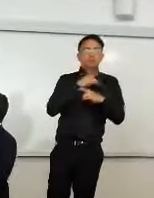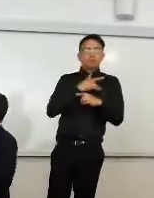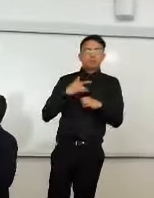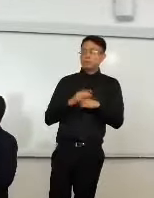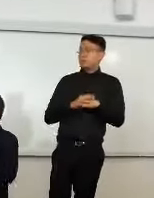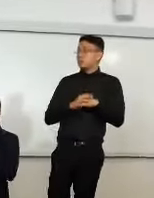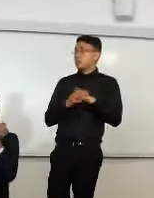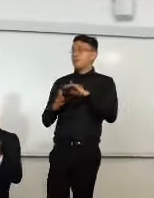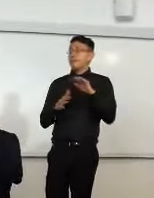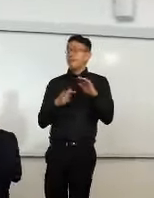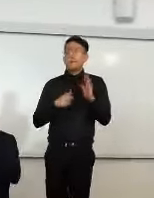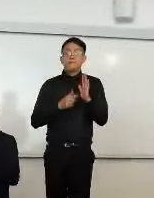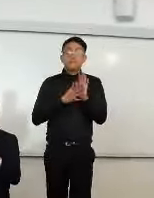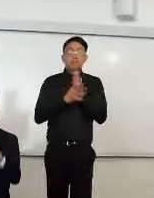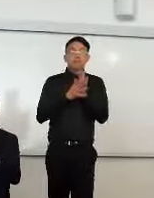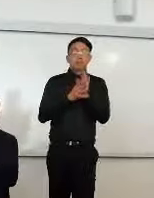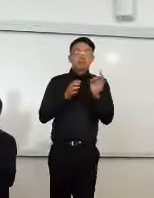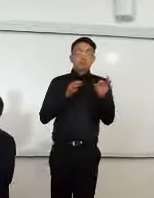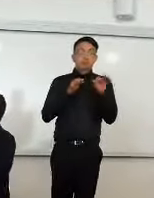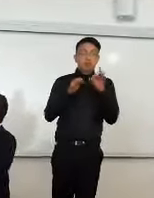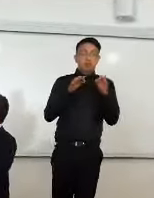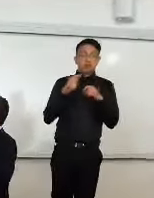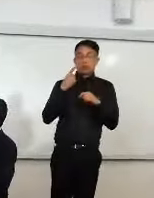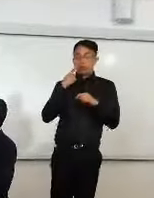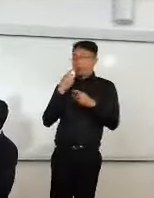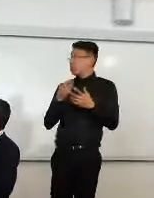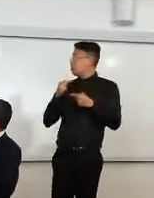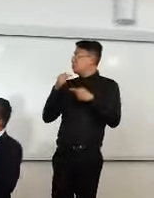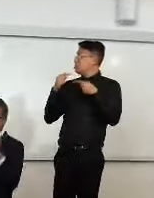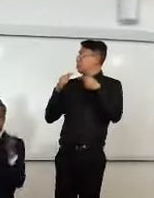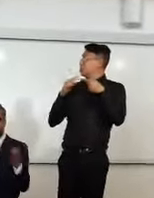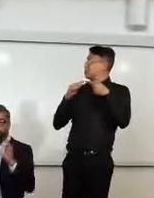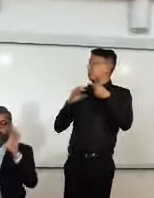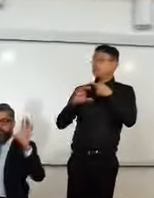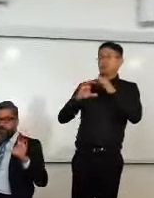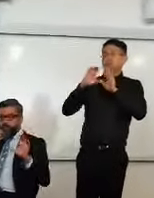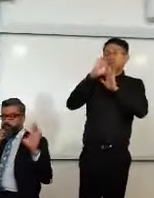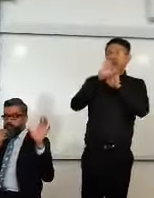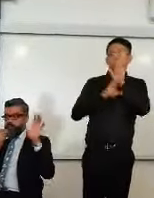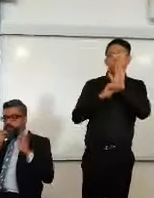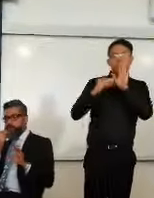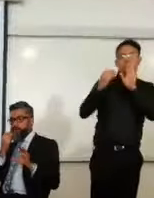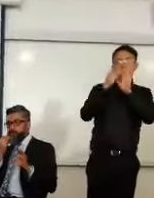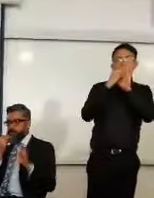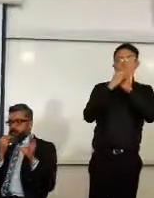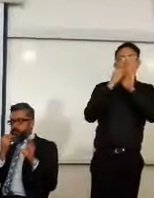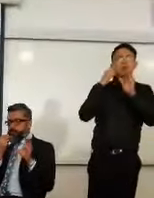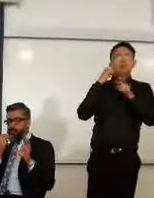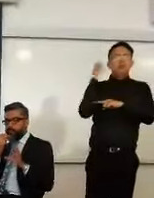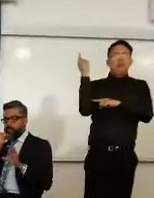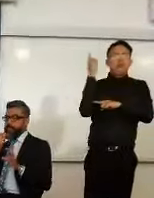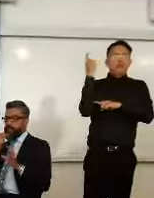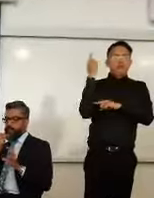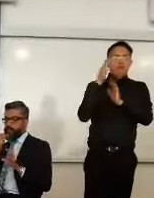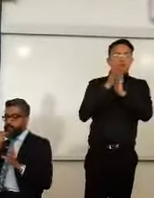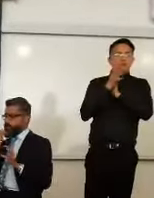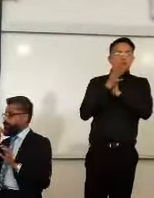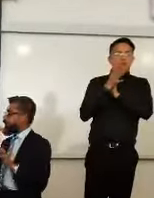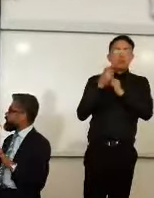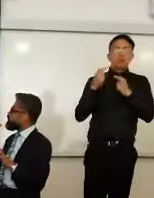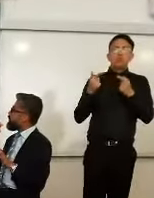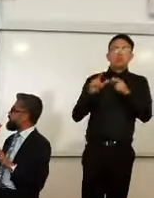Vemos aquí, entonces, como bien les decía Sorey, tenemos un primer capítulo, que es el que les estoy diciendo, que nos da ese marco, que es el objetivo ámbito